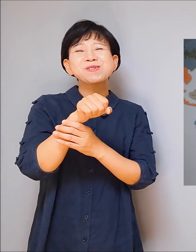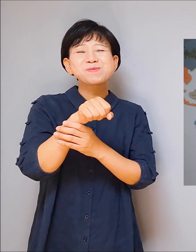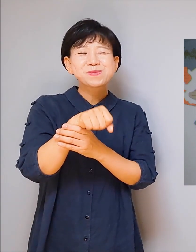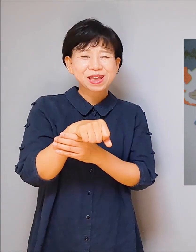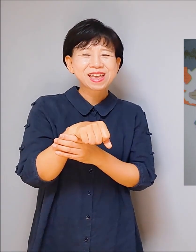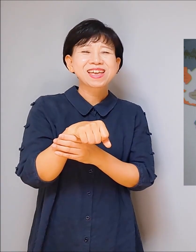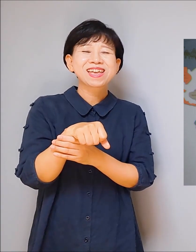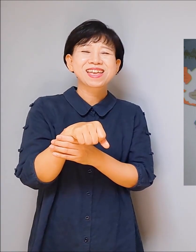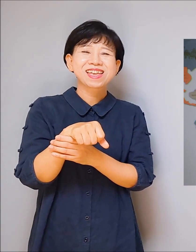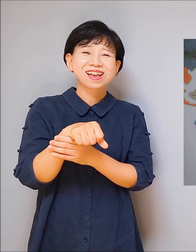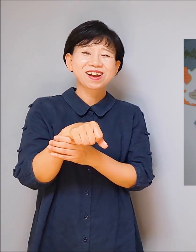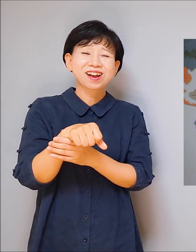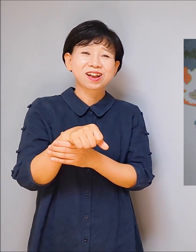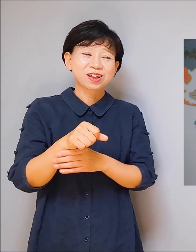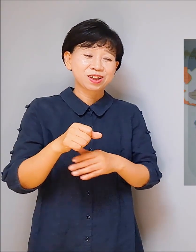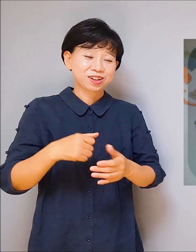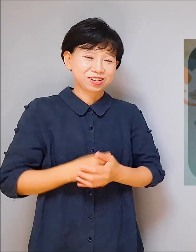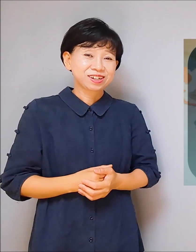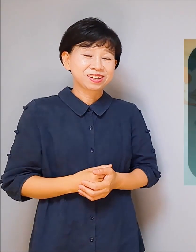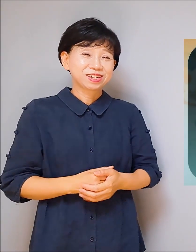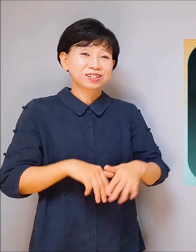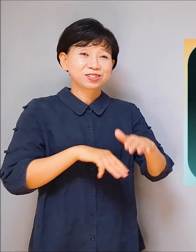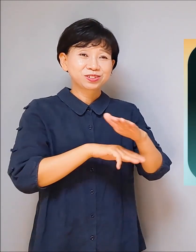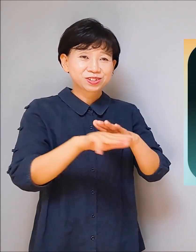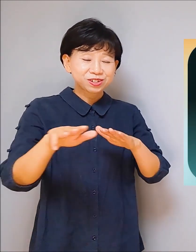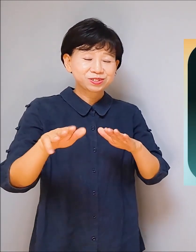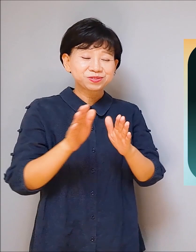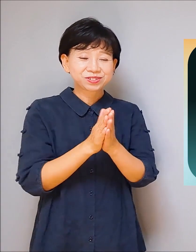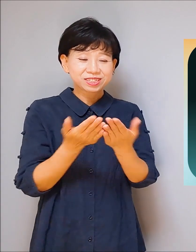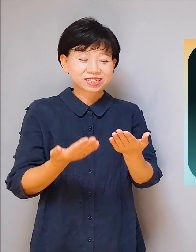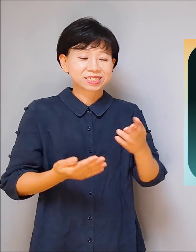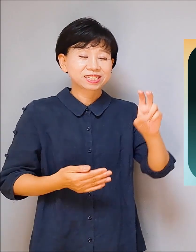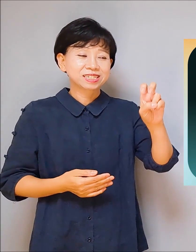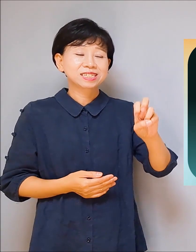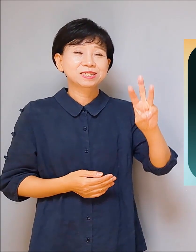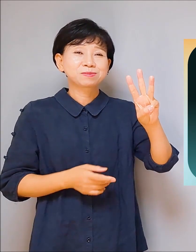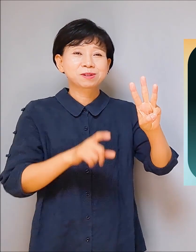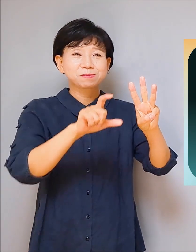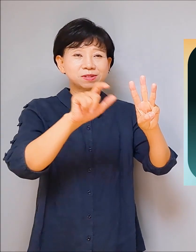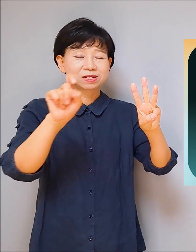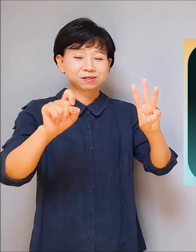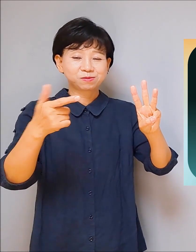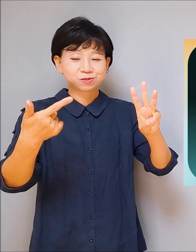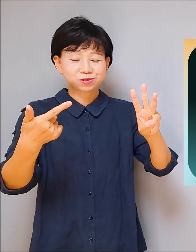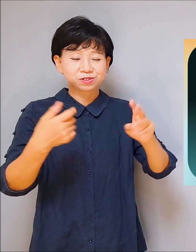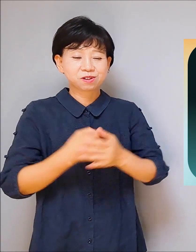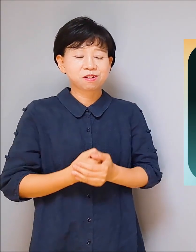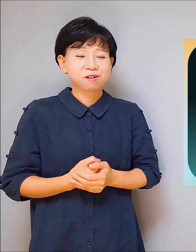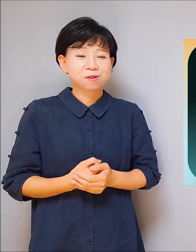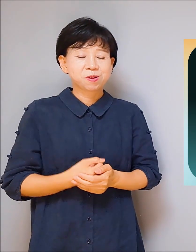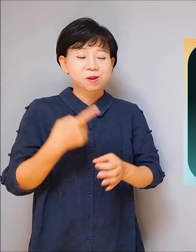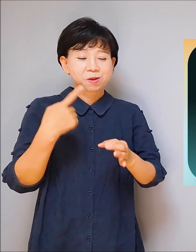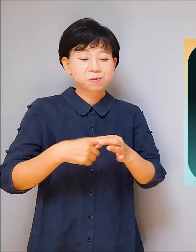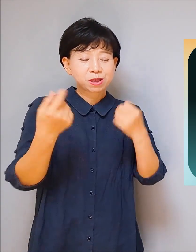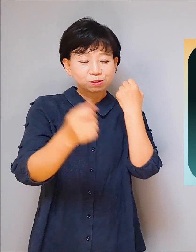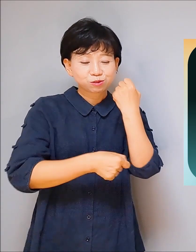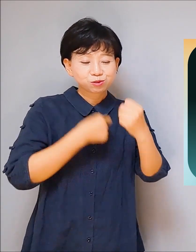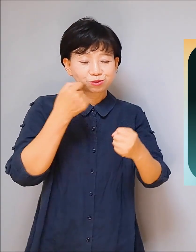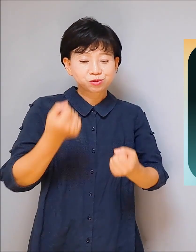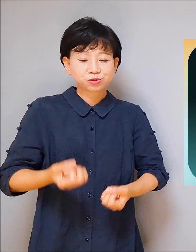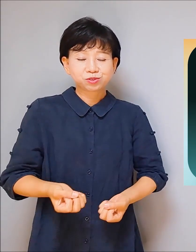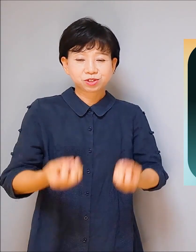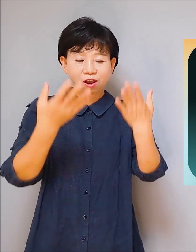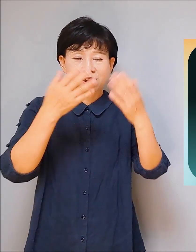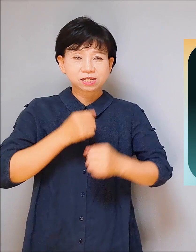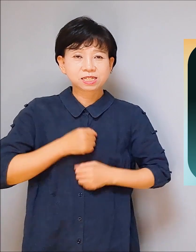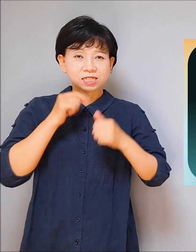어떻게 했을까요? 출애굽기 23장 16절 말씀에 맥추절을 지키라. 이는 내가 수고하여 밭에 뿌린 것에